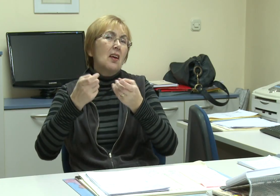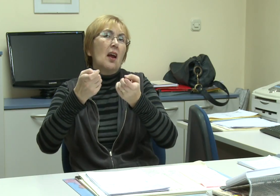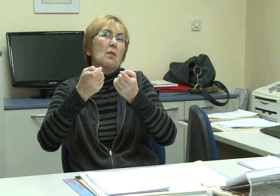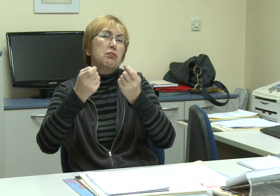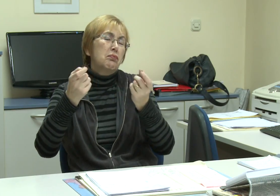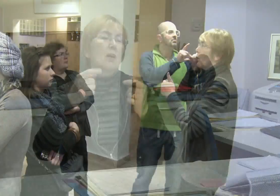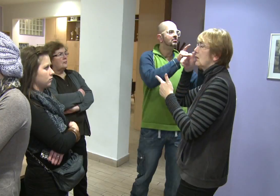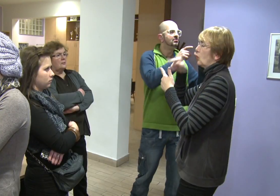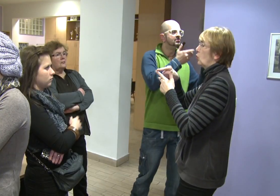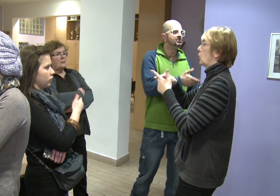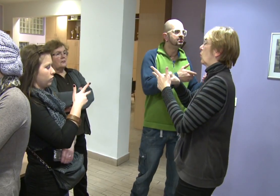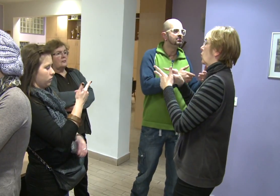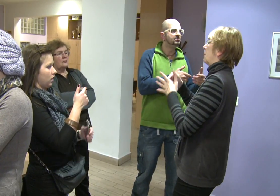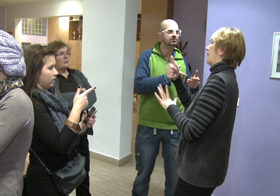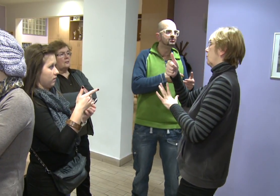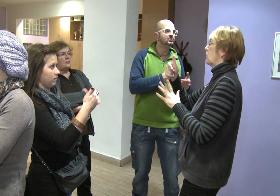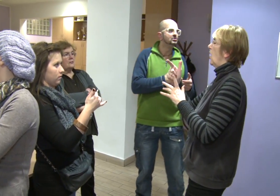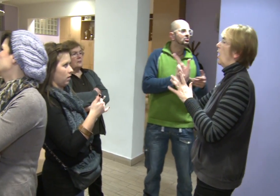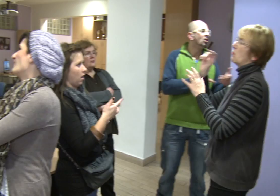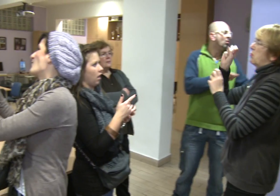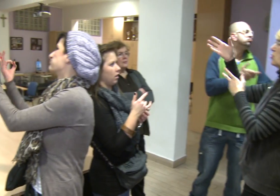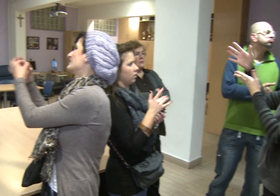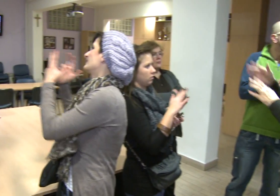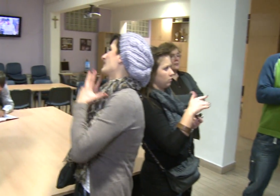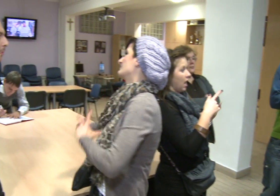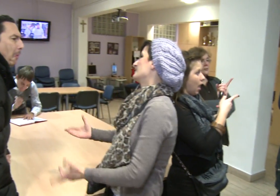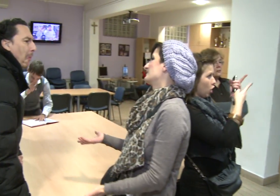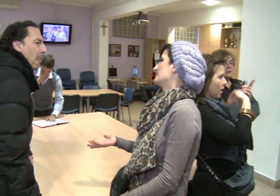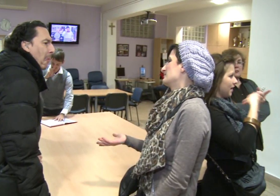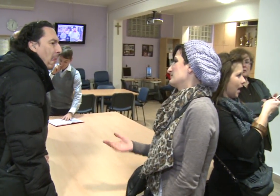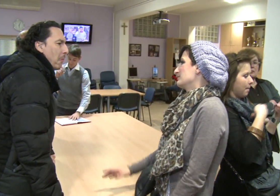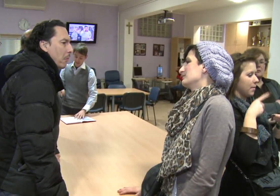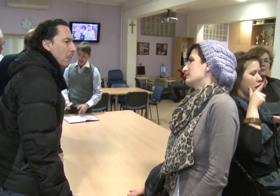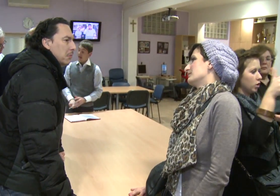predavanja.